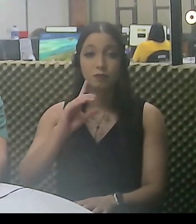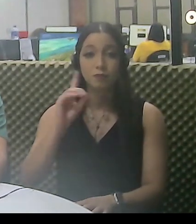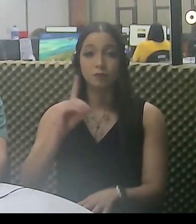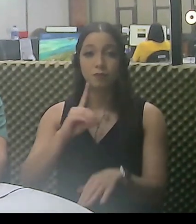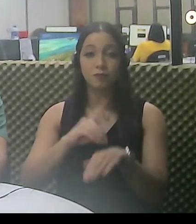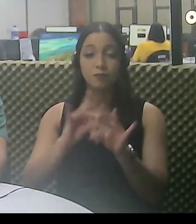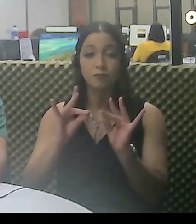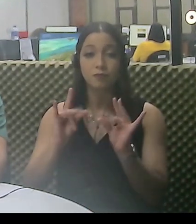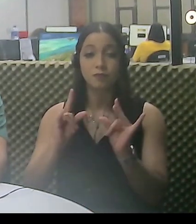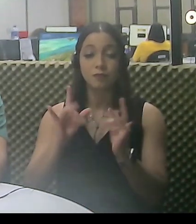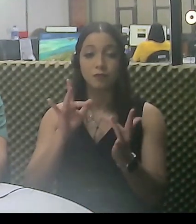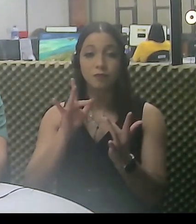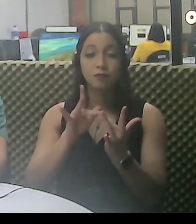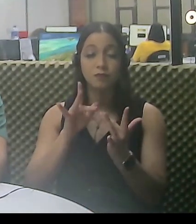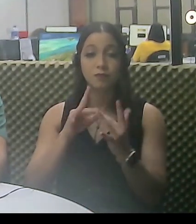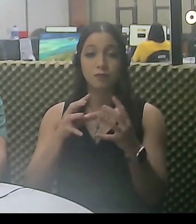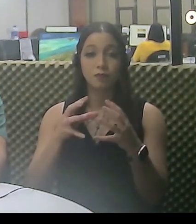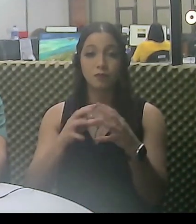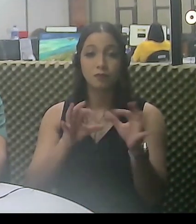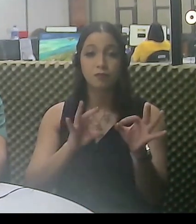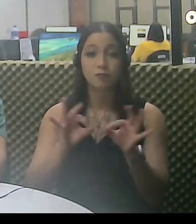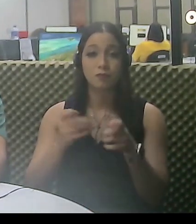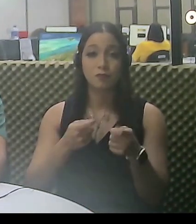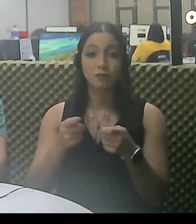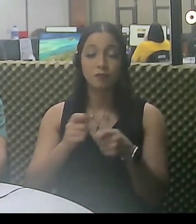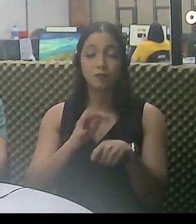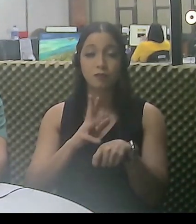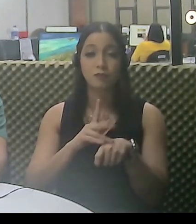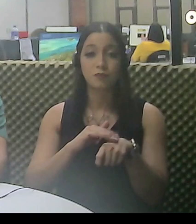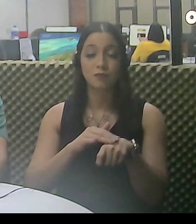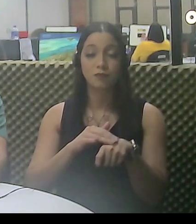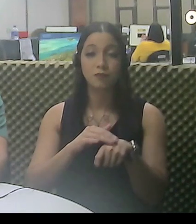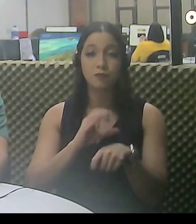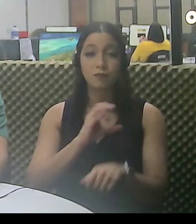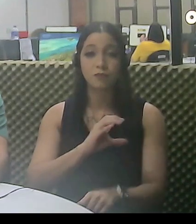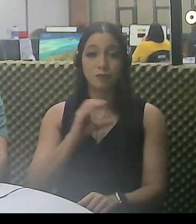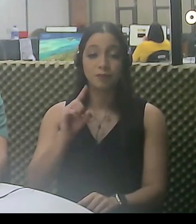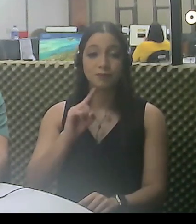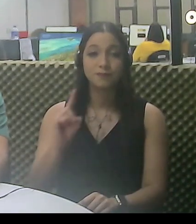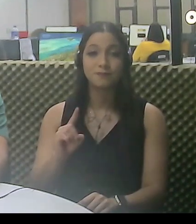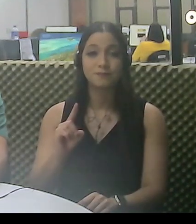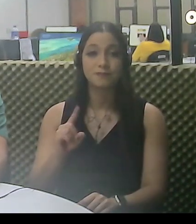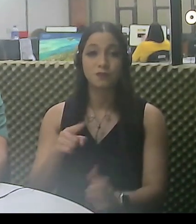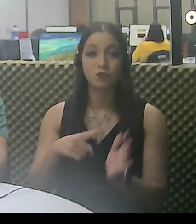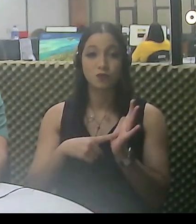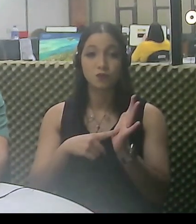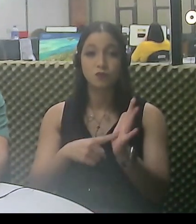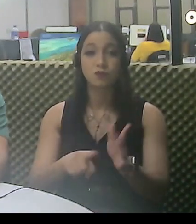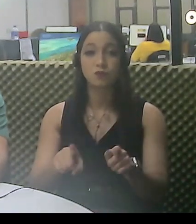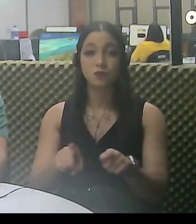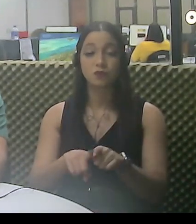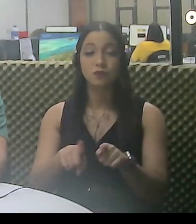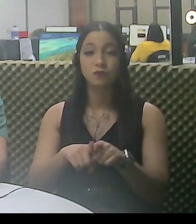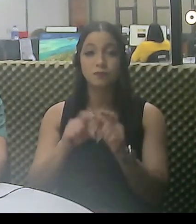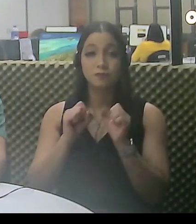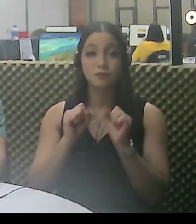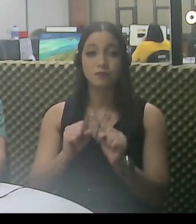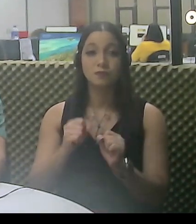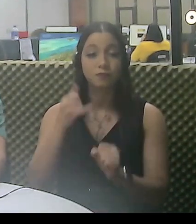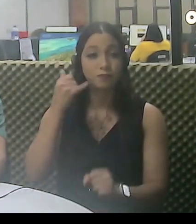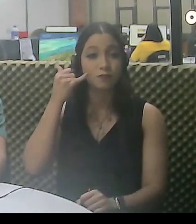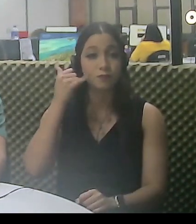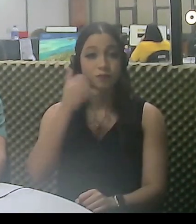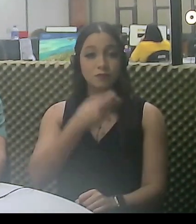permite o interação Direta com a equipe do programa de controle da dengue do CCZ as denúncias também podem ser feitas pelo